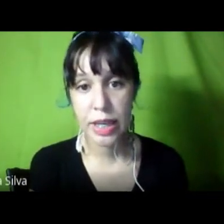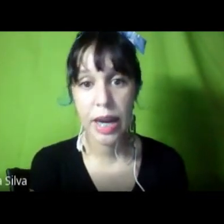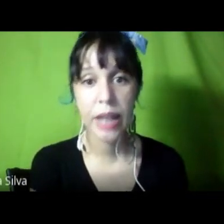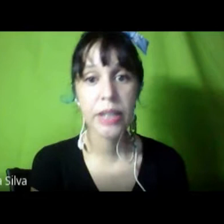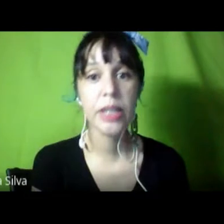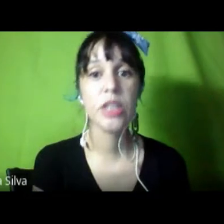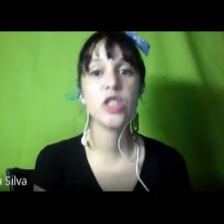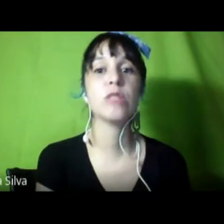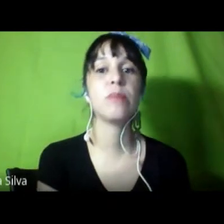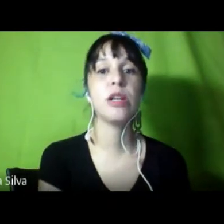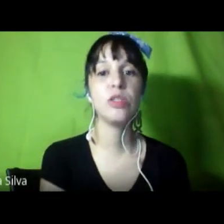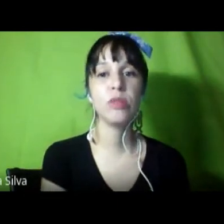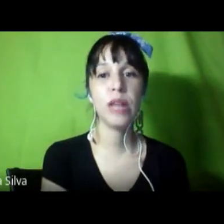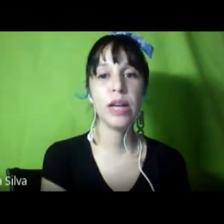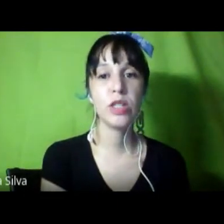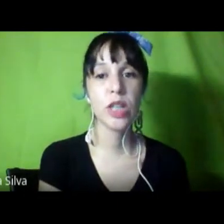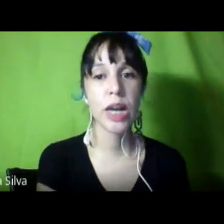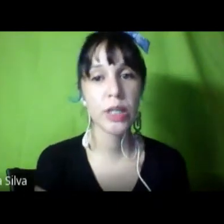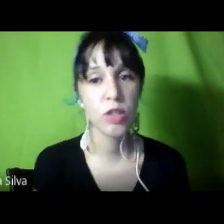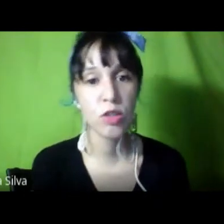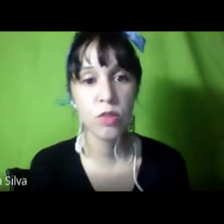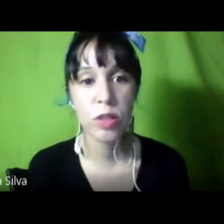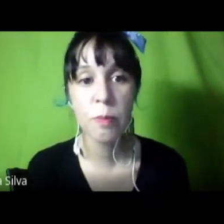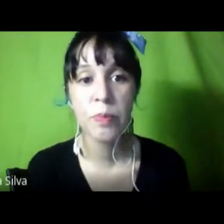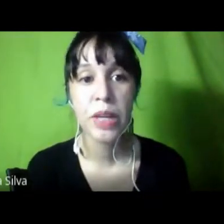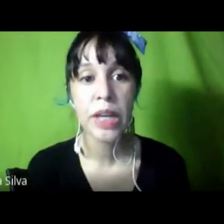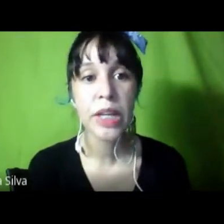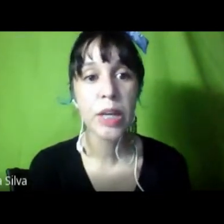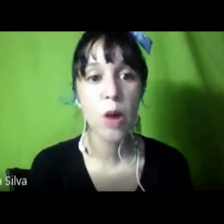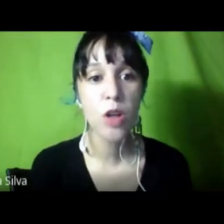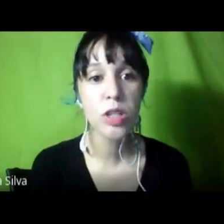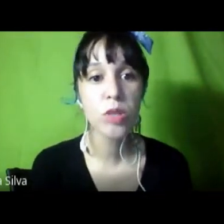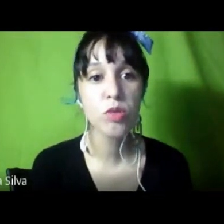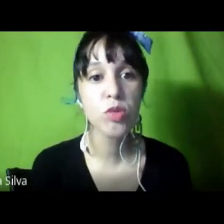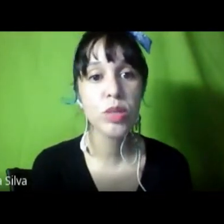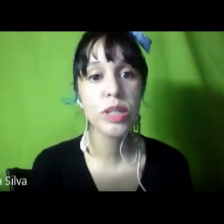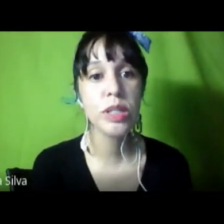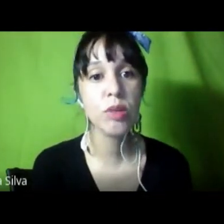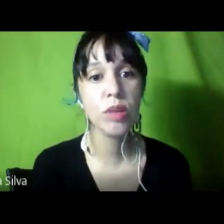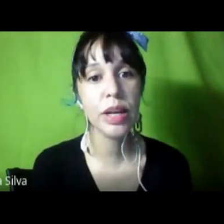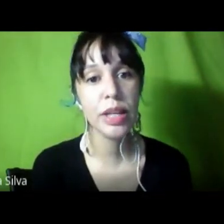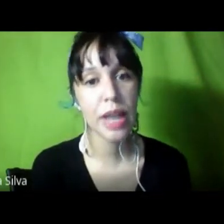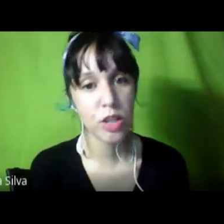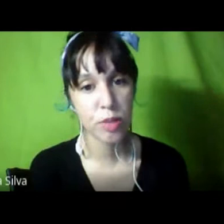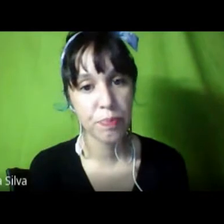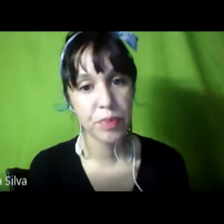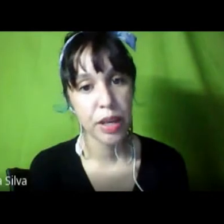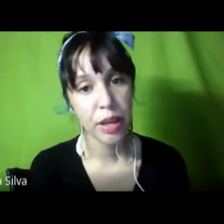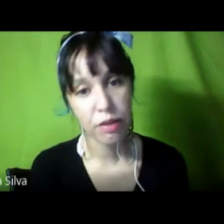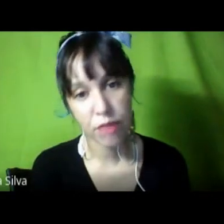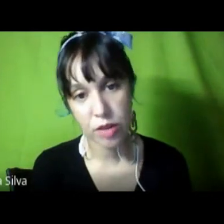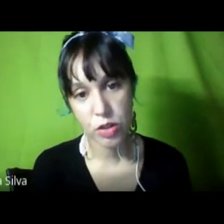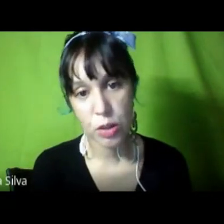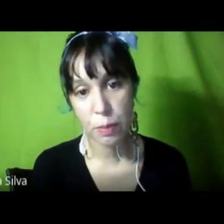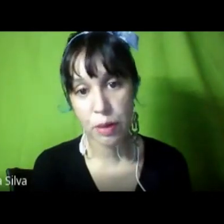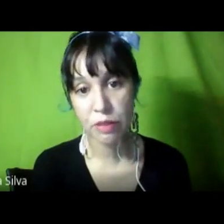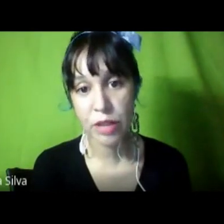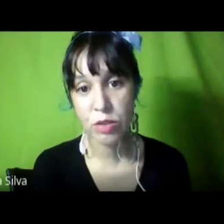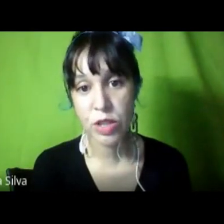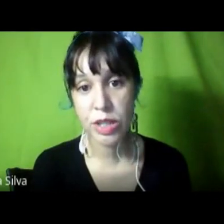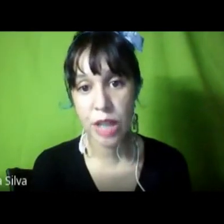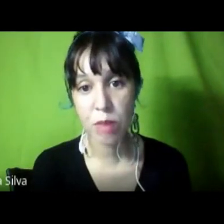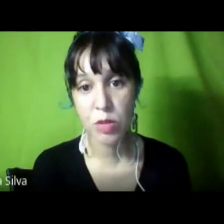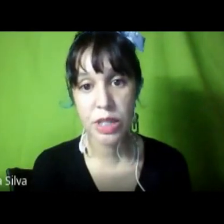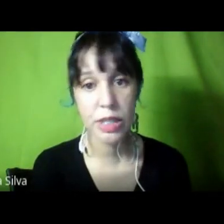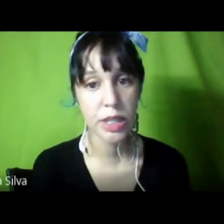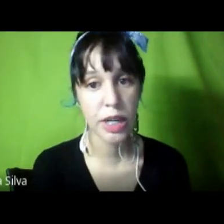existem características particulares de cada indivíduo que mostram sua singularidade, e vários pelo fato